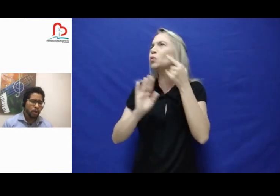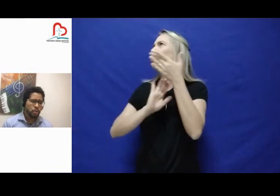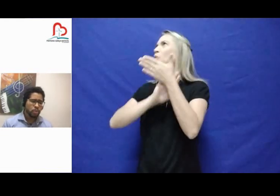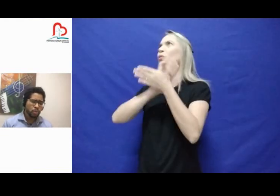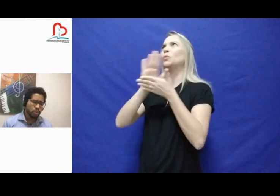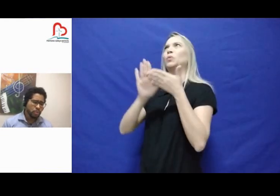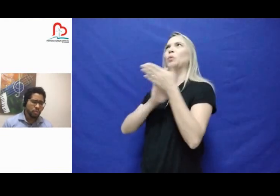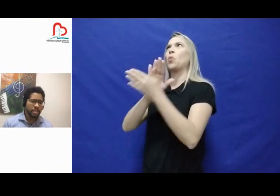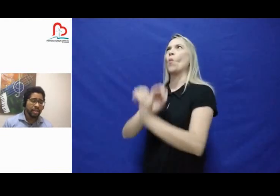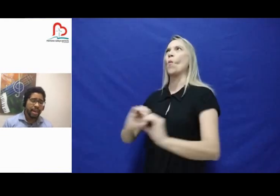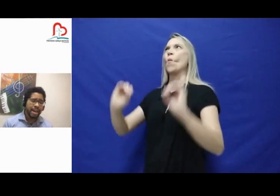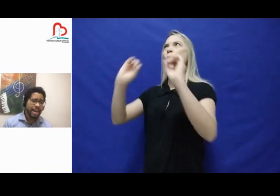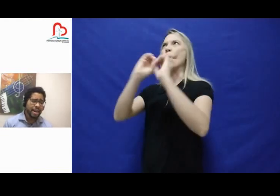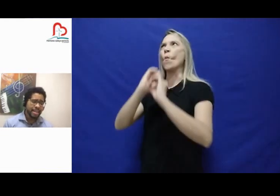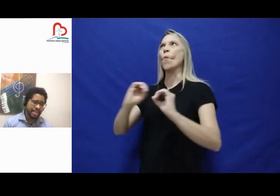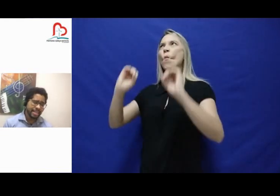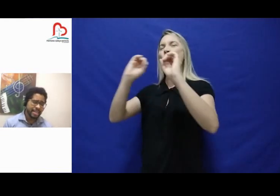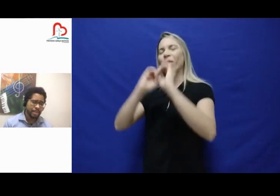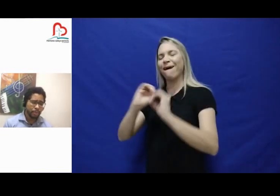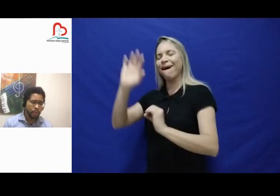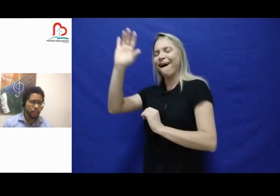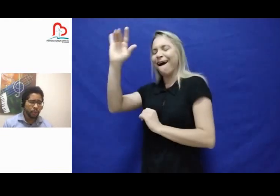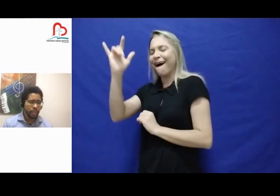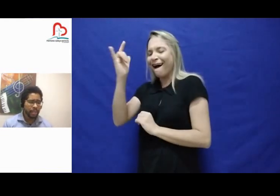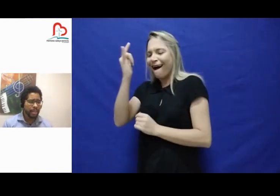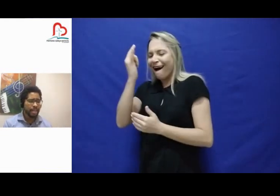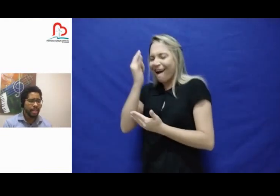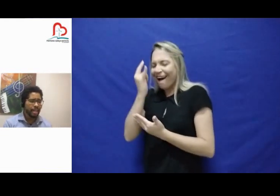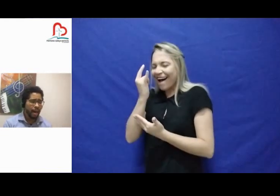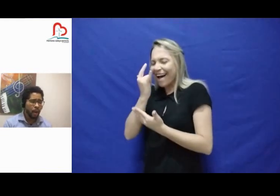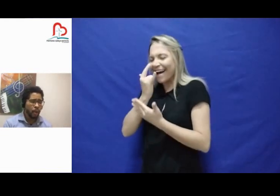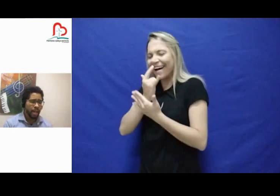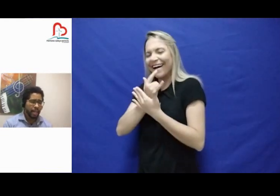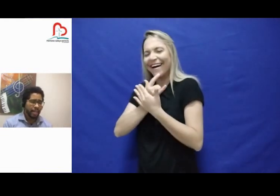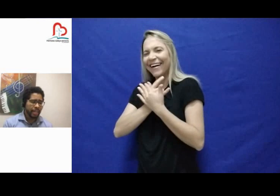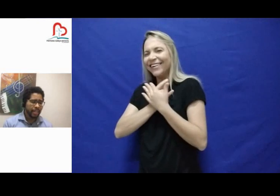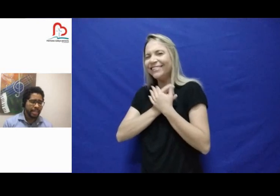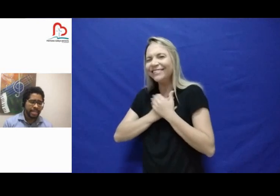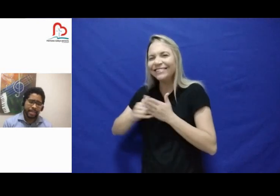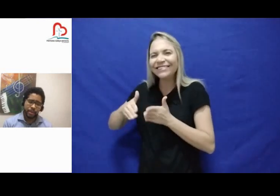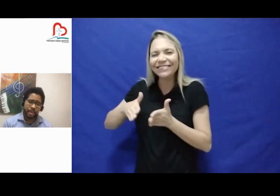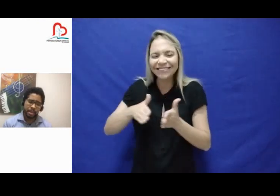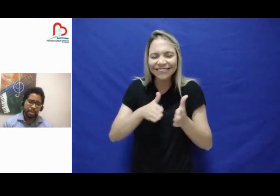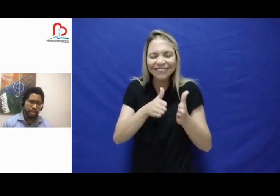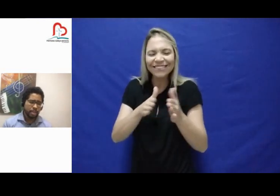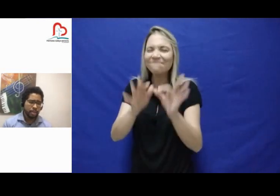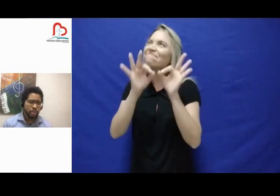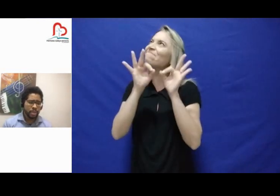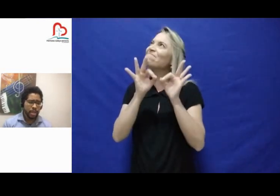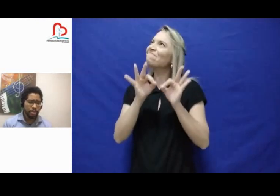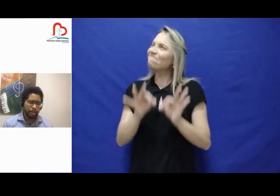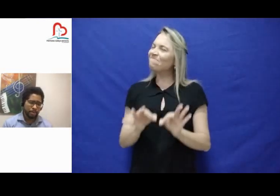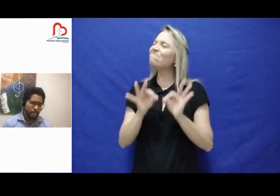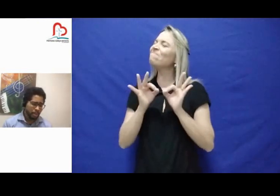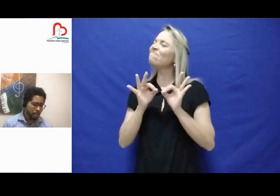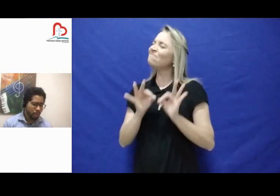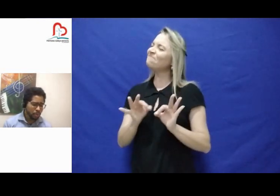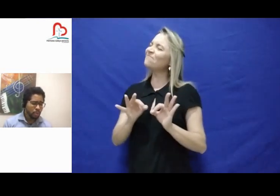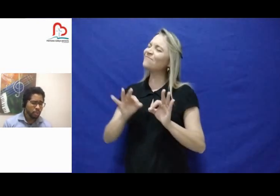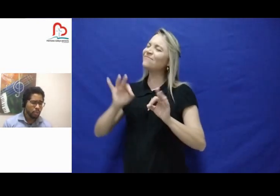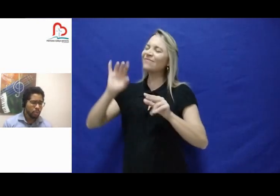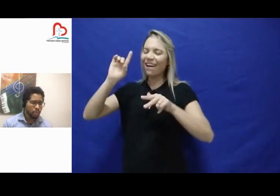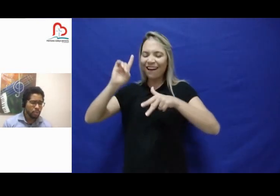Não posso duvidar desse amor leal, ele em seu caminho sempre